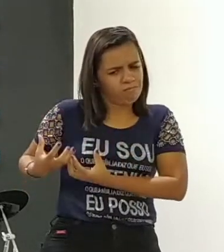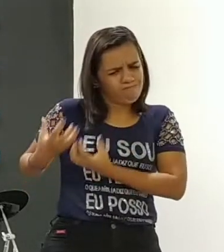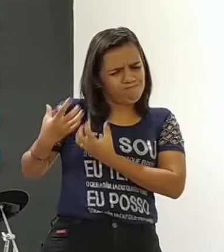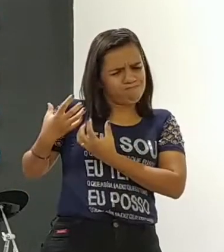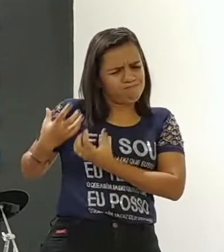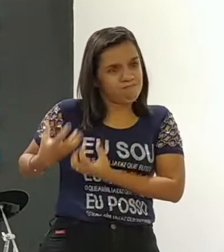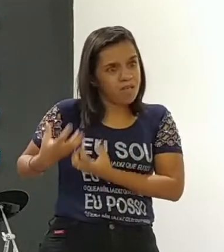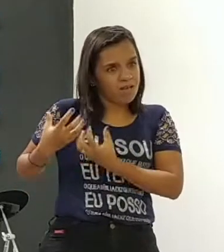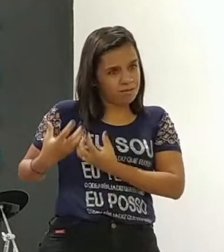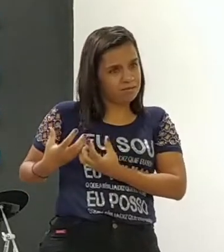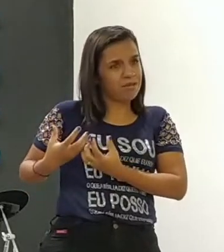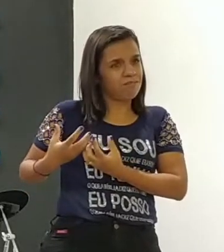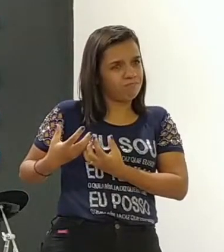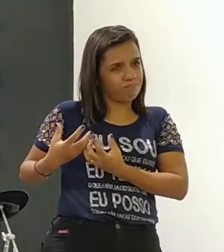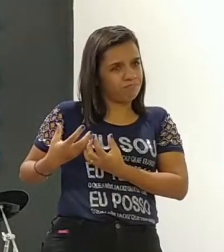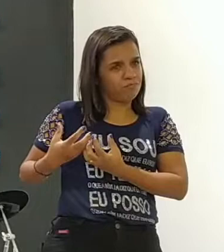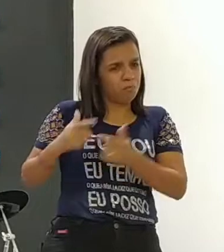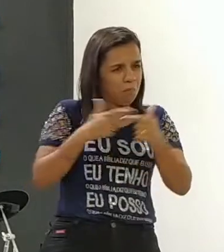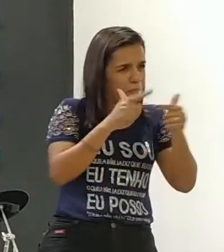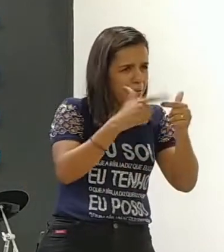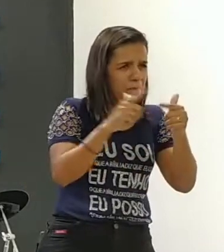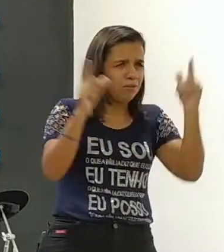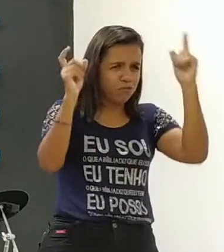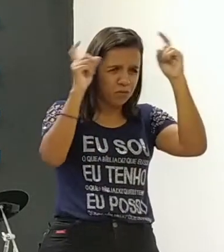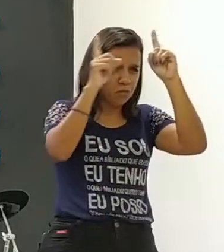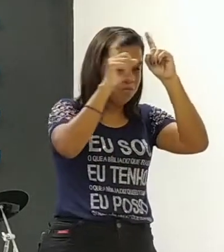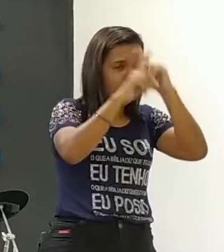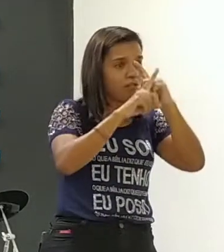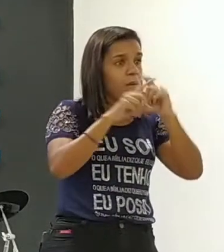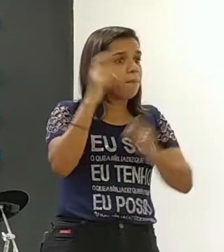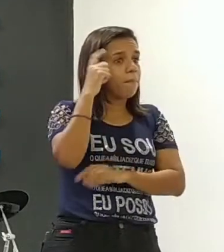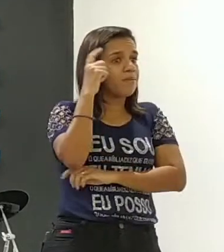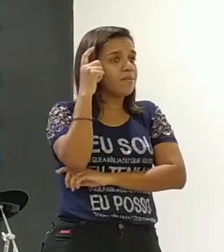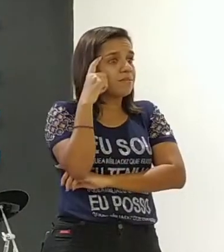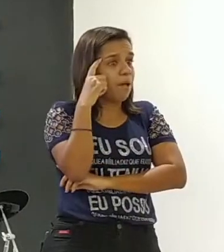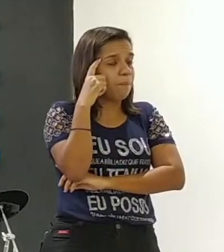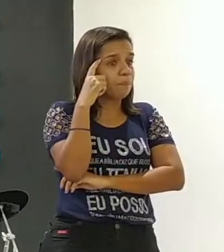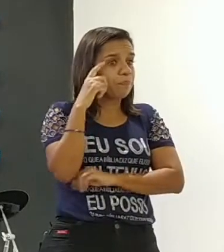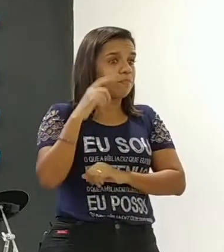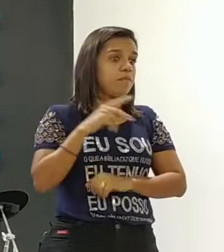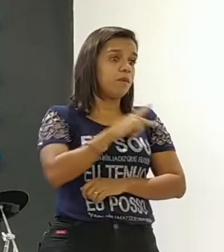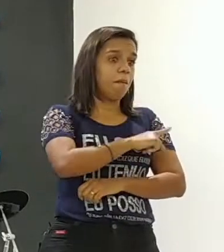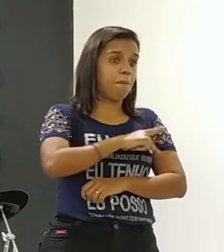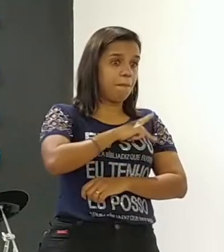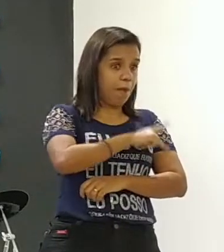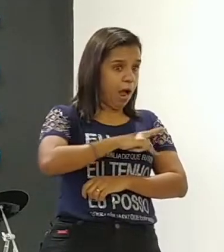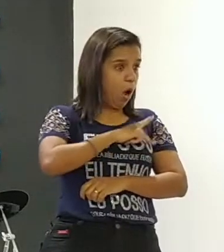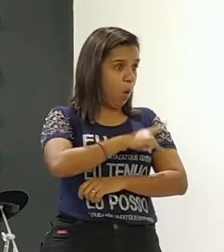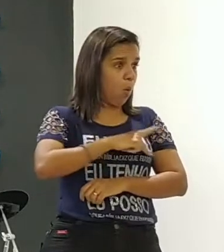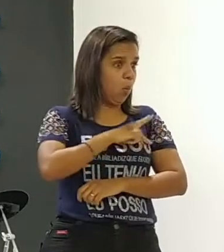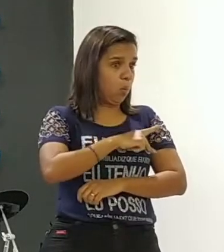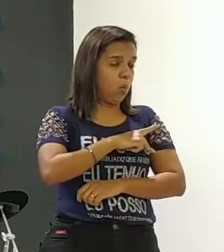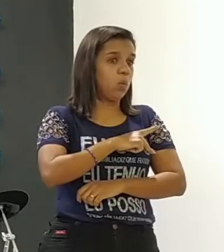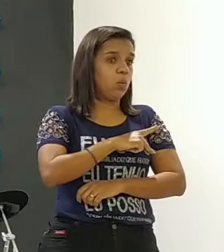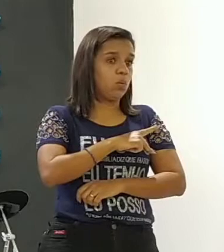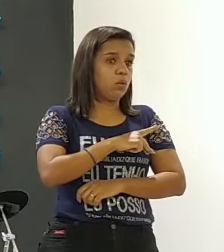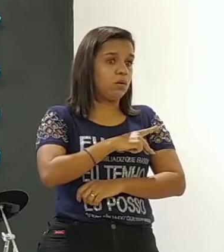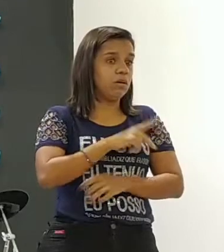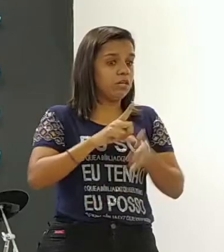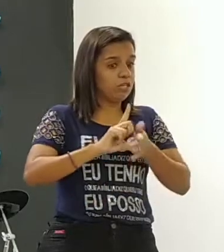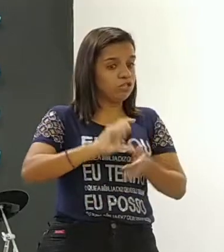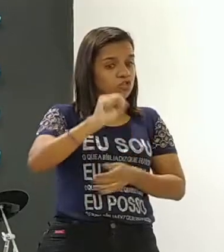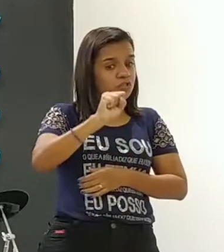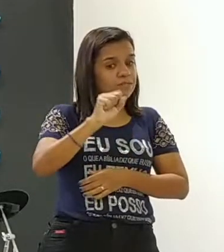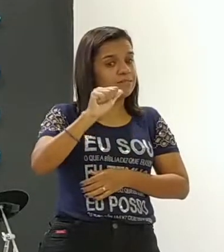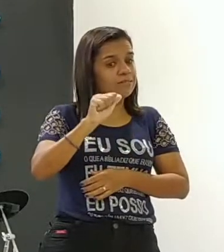pesa. O chamado pesa. Se você parar para poder pensar, o apóstolo Paulo, ainda Saulo,